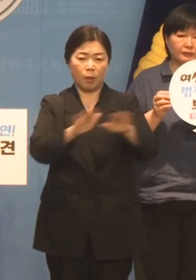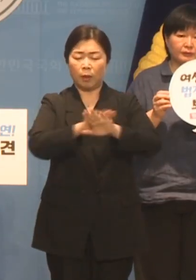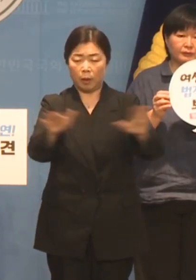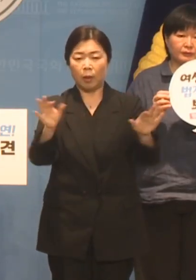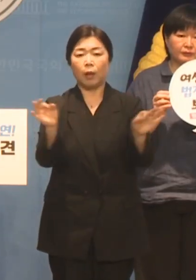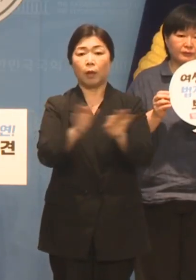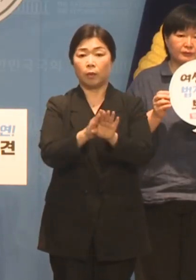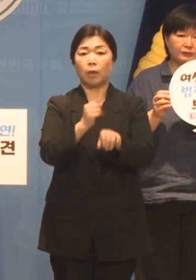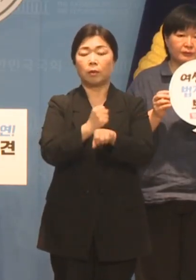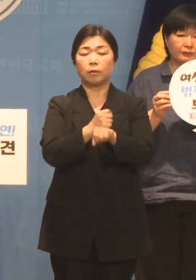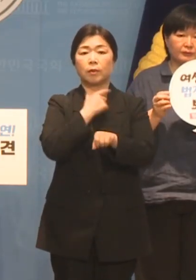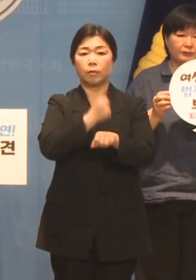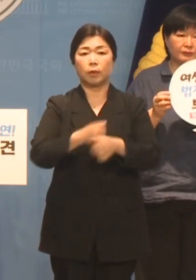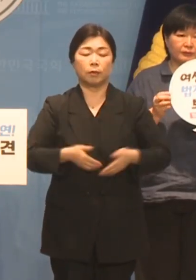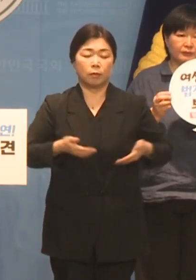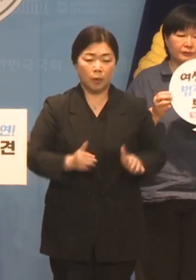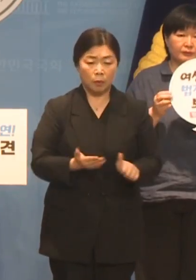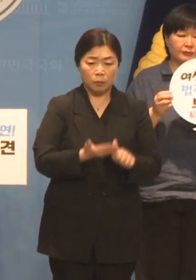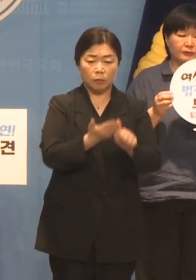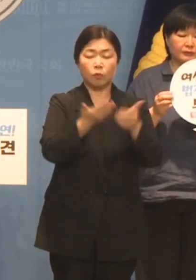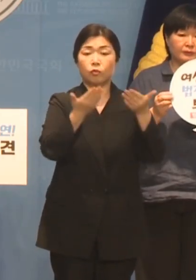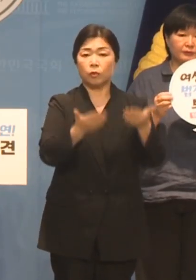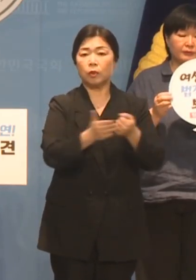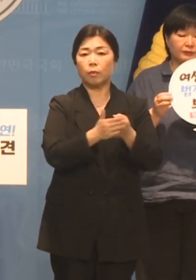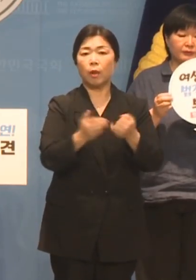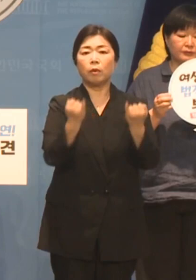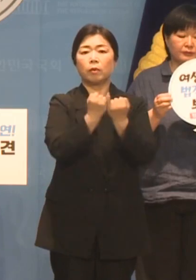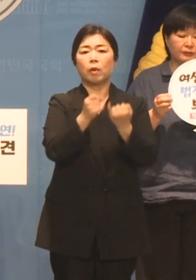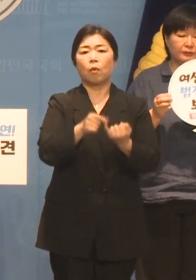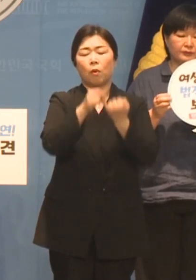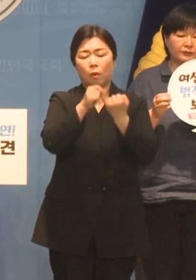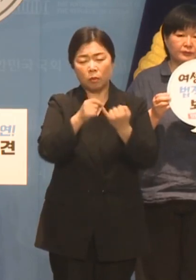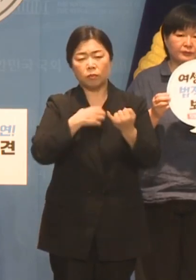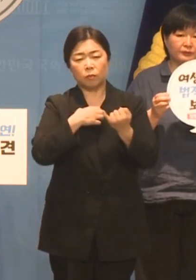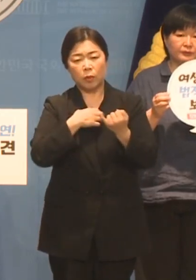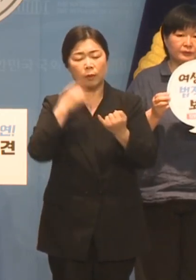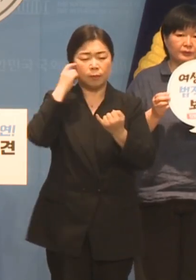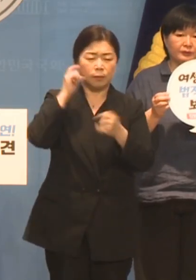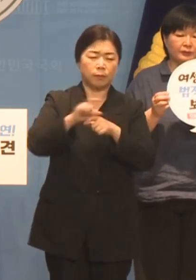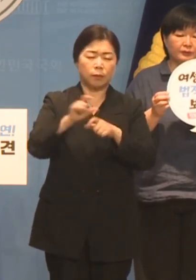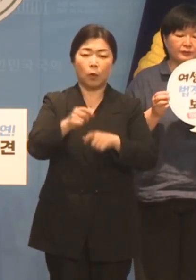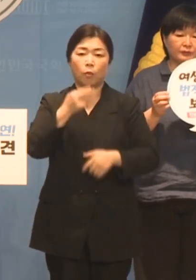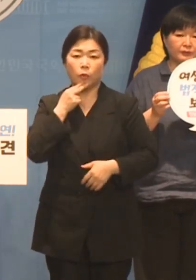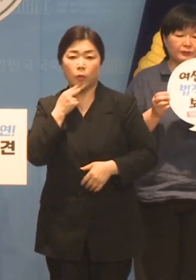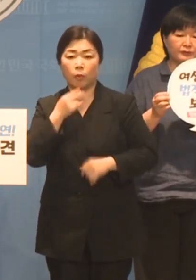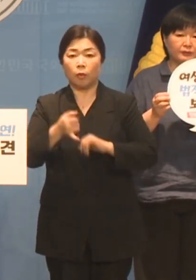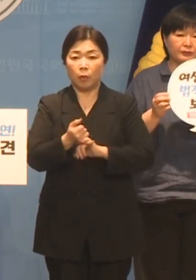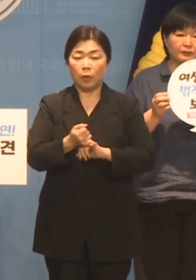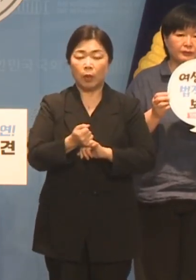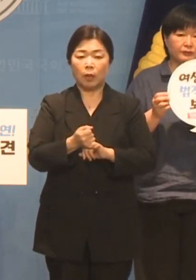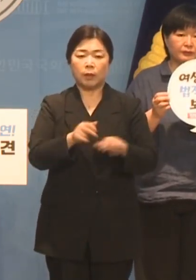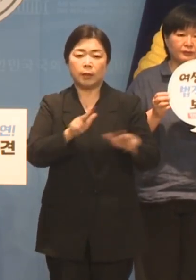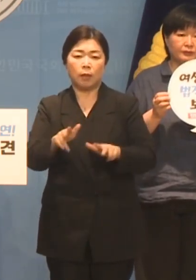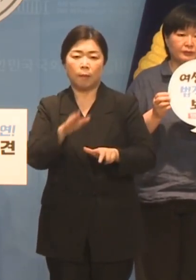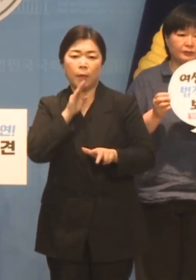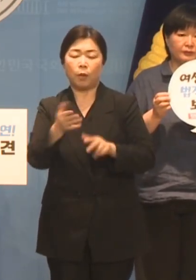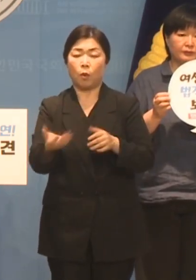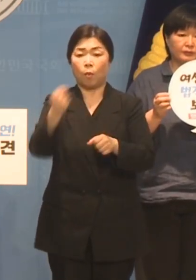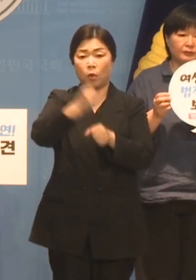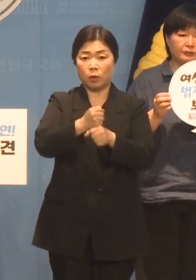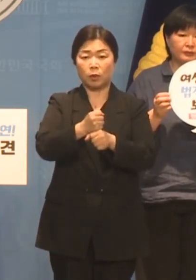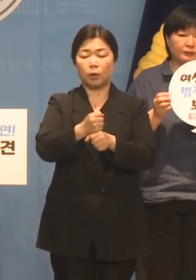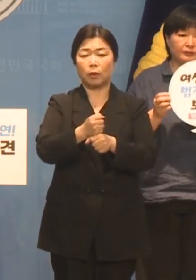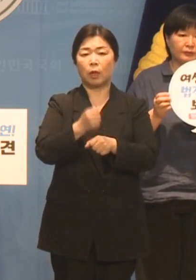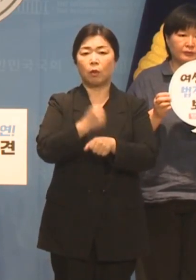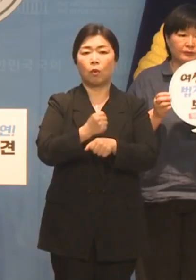해소하겠습니다. 출산과 육아휴직으로 여성들이 고용 불안을 겪지 않도록 바로복직제를 도입하고 배제 없는